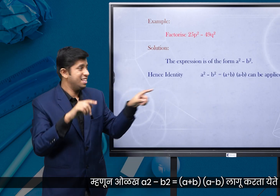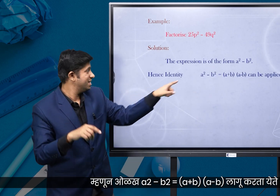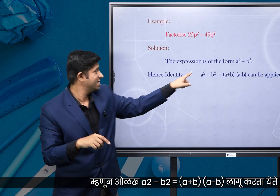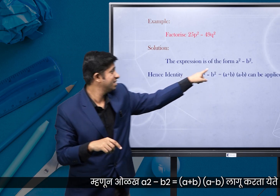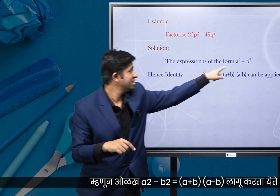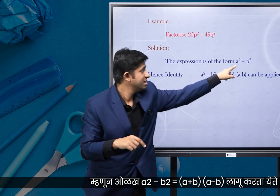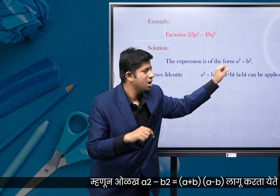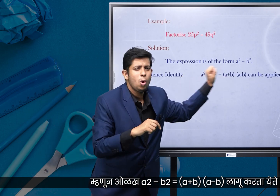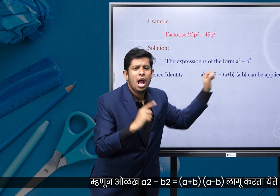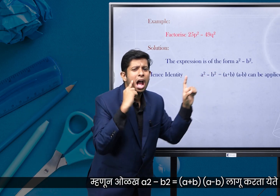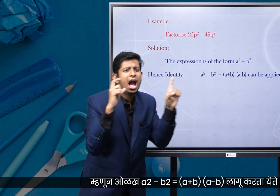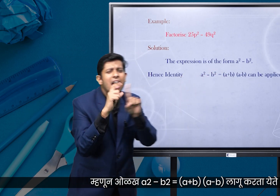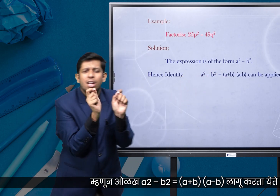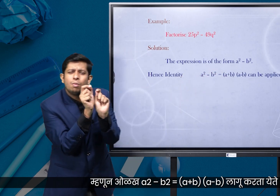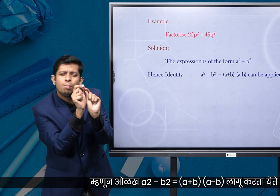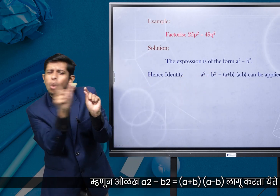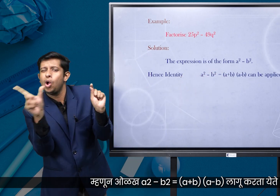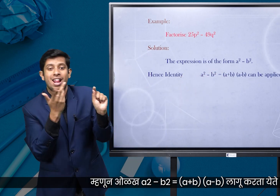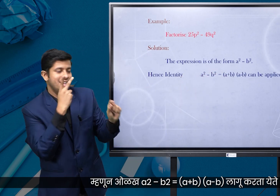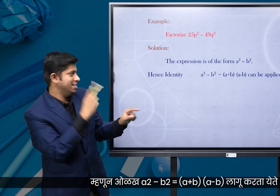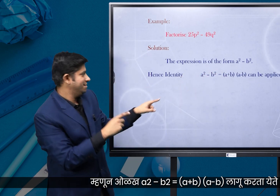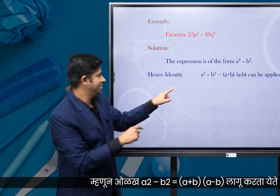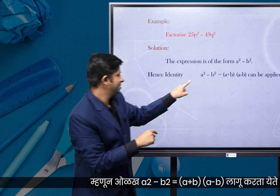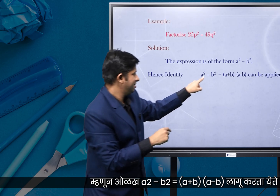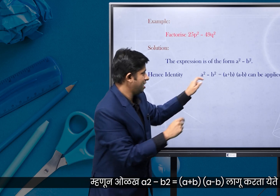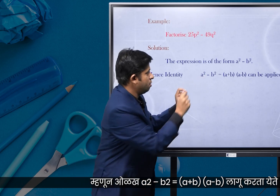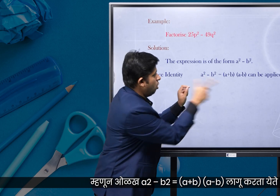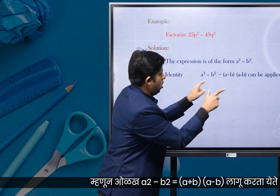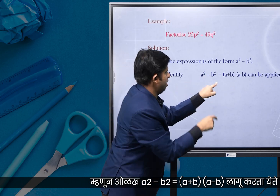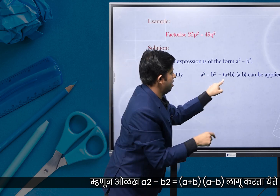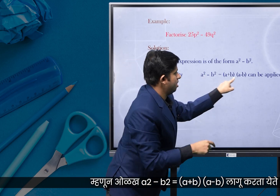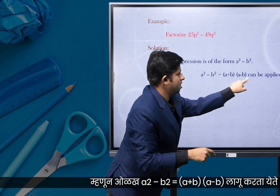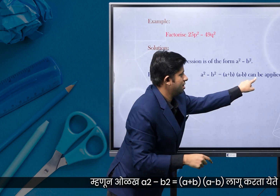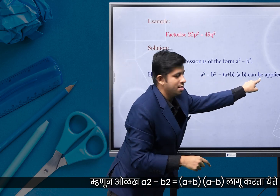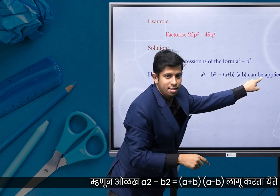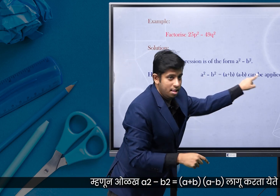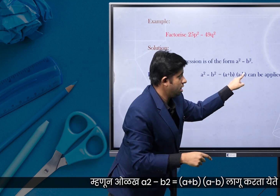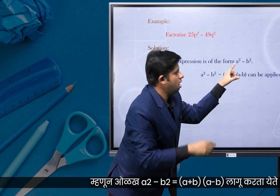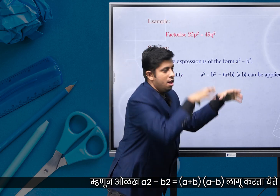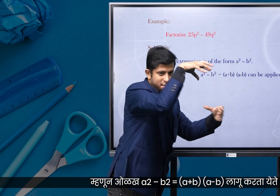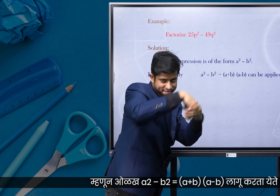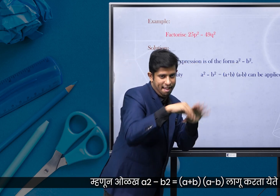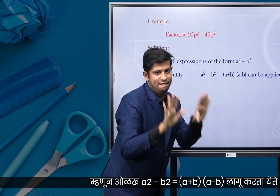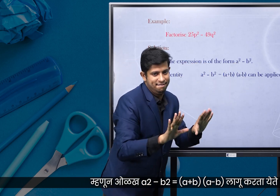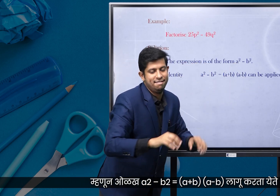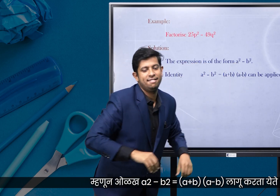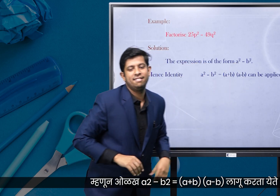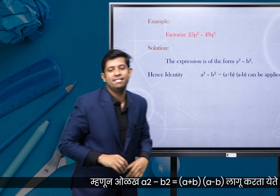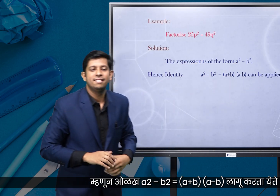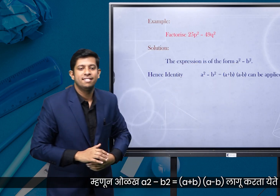म्हणून ओळख a वर्ग वजा b वर्ग बरोबर a अधिक b एका कंसामध्ये आणि दुसऱ्या कंसामध्ये a वजा b